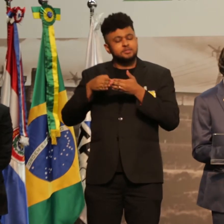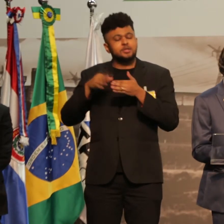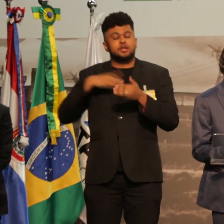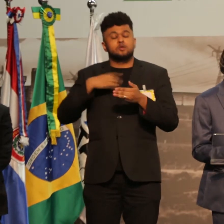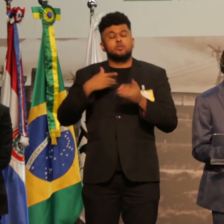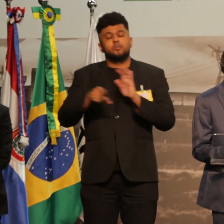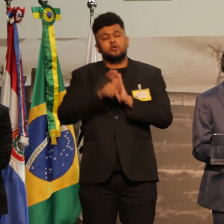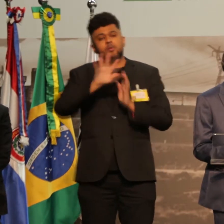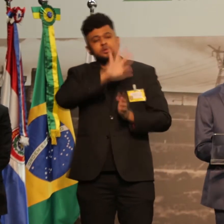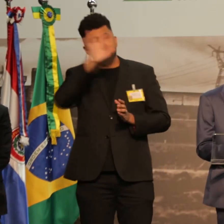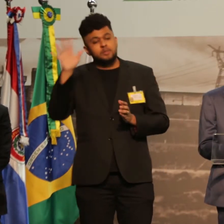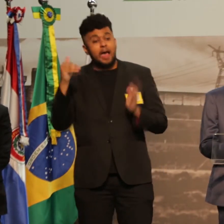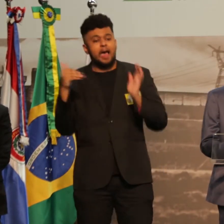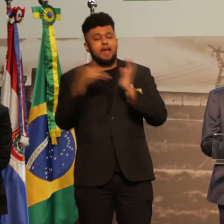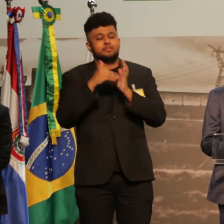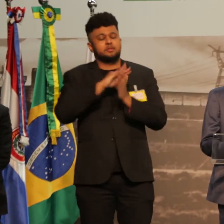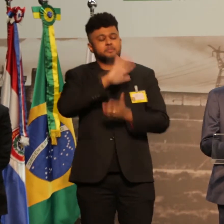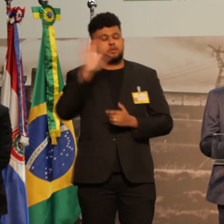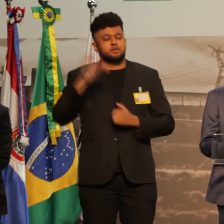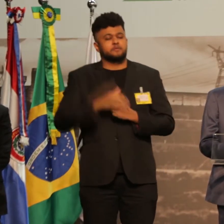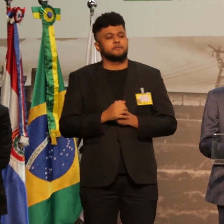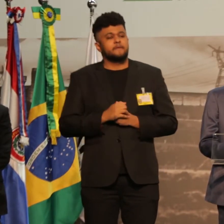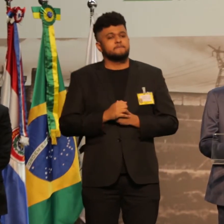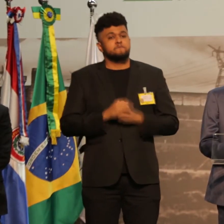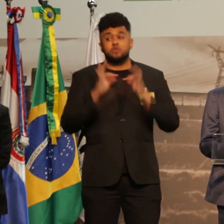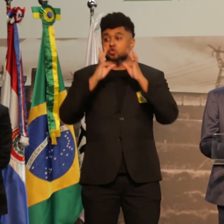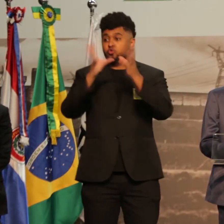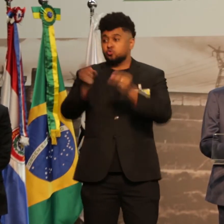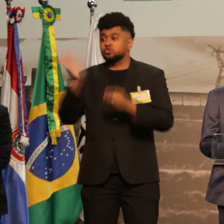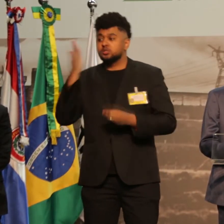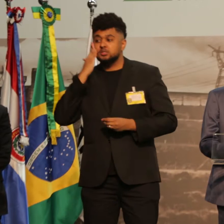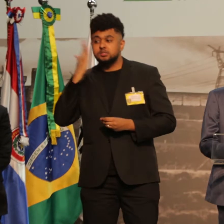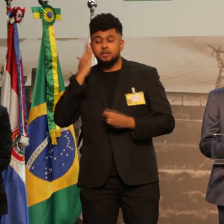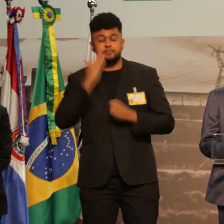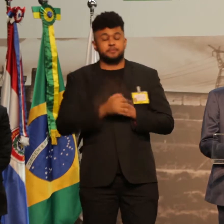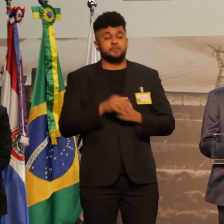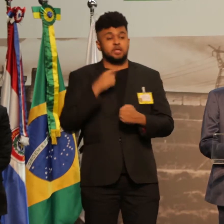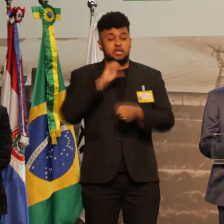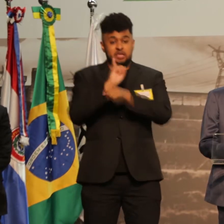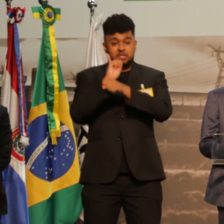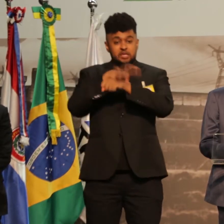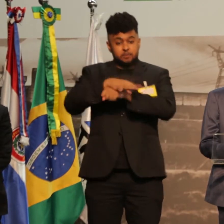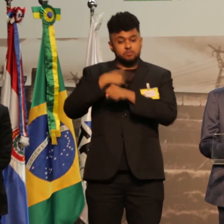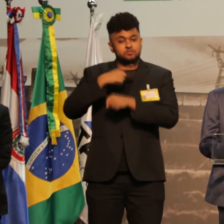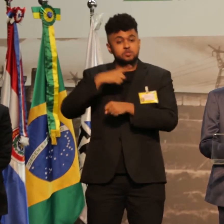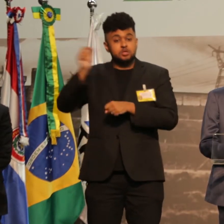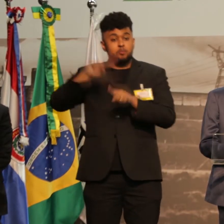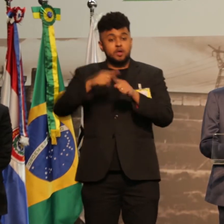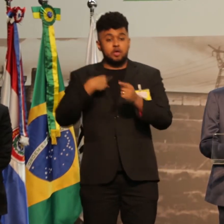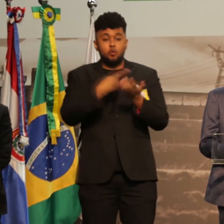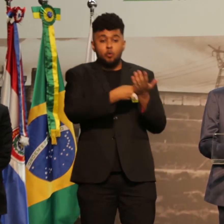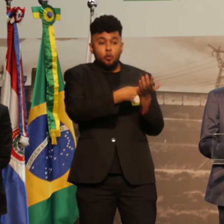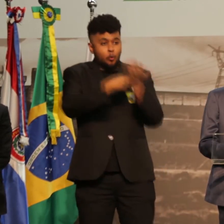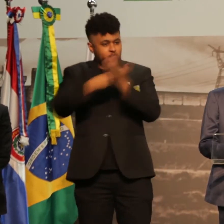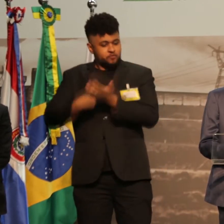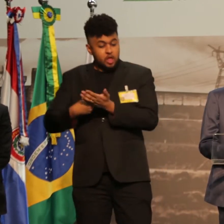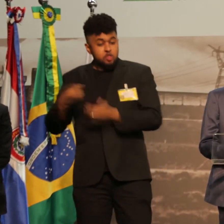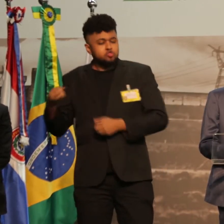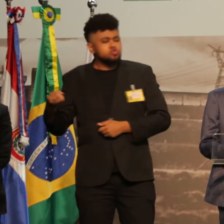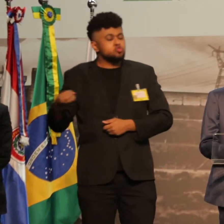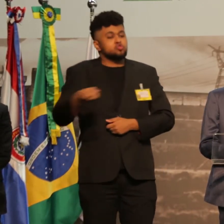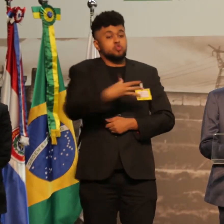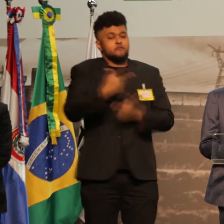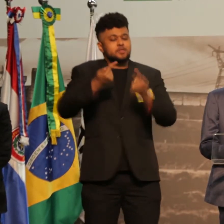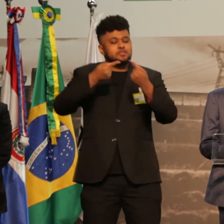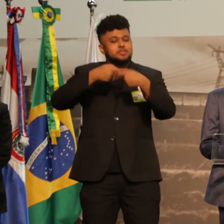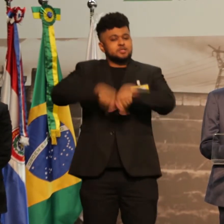despedida por uma trebeta. Como todos sabem, saio da Itaipu por ter sido convocado para uma nova, honrosa